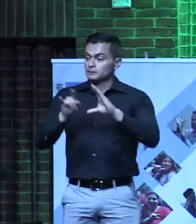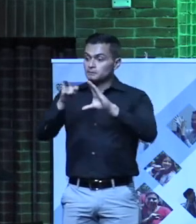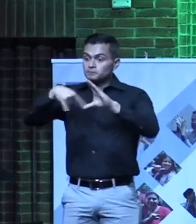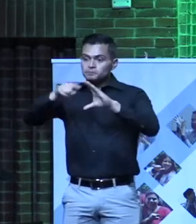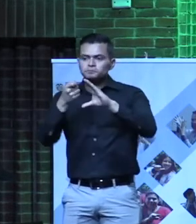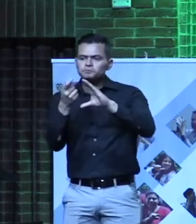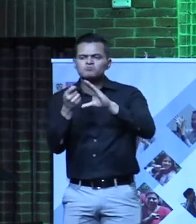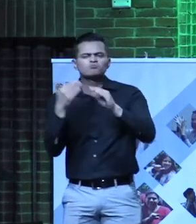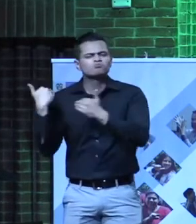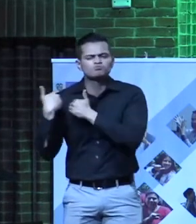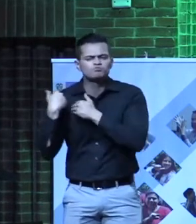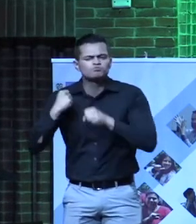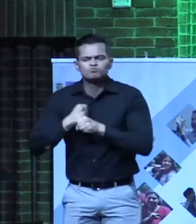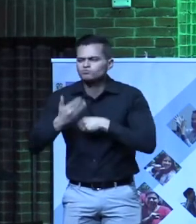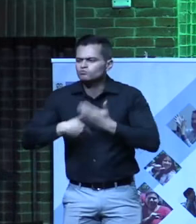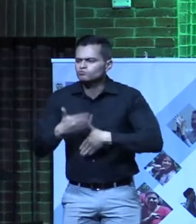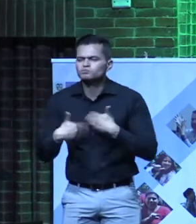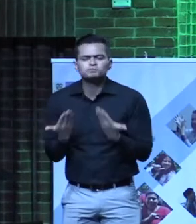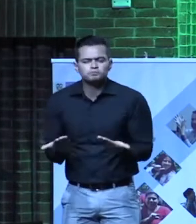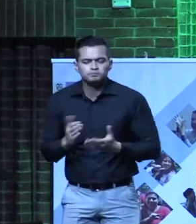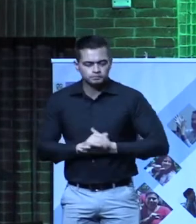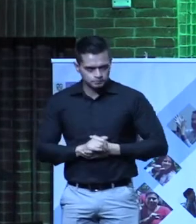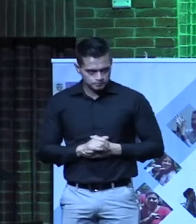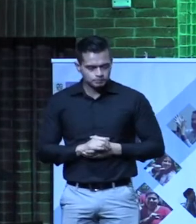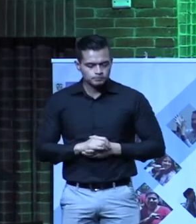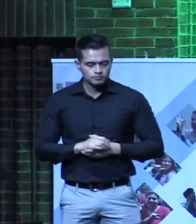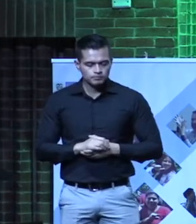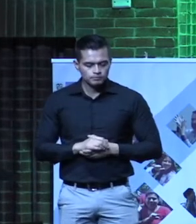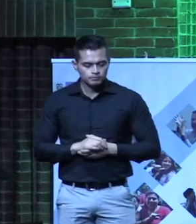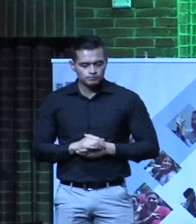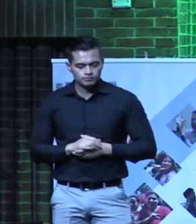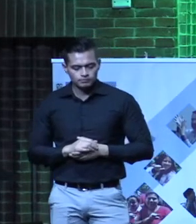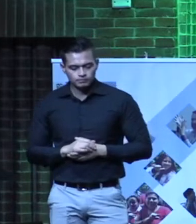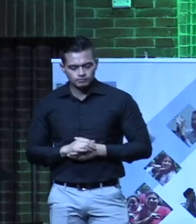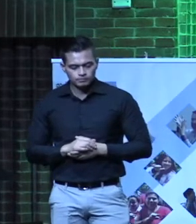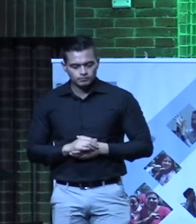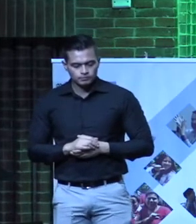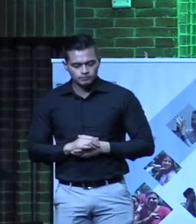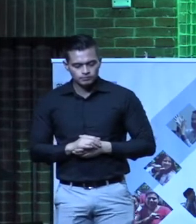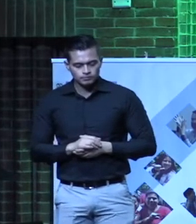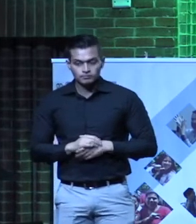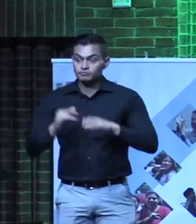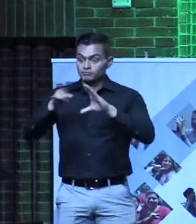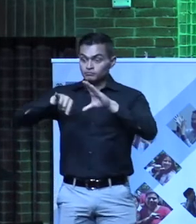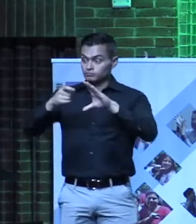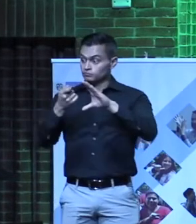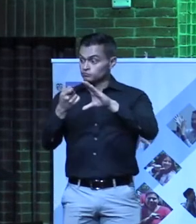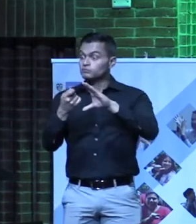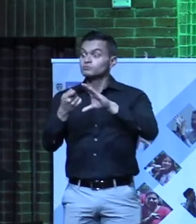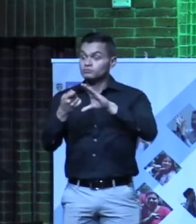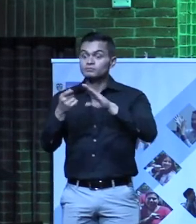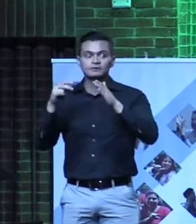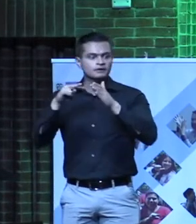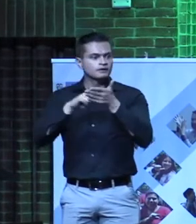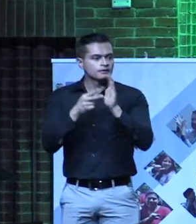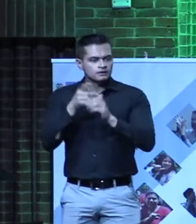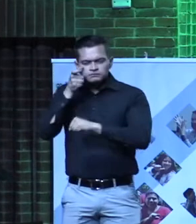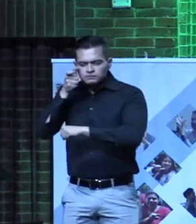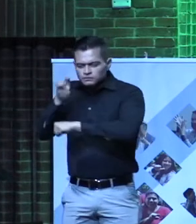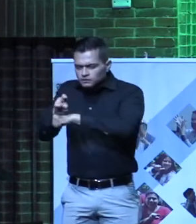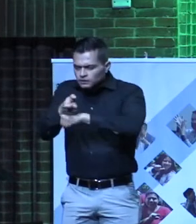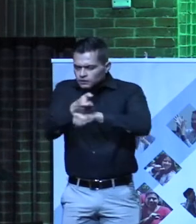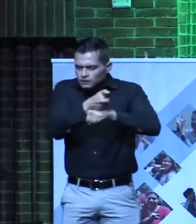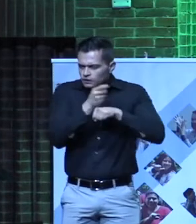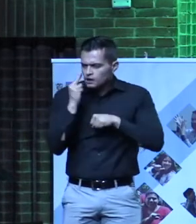República? Pues cuida que la platica del Estado, la platica de todos